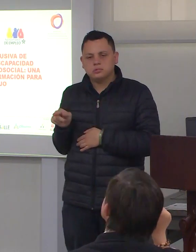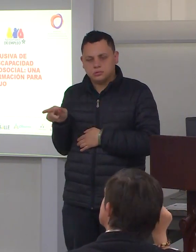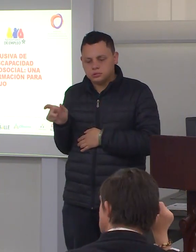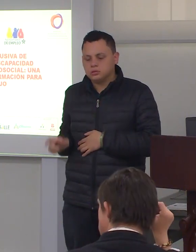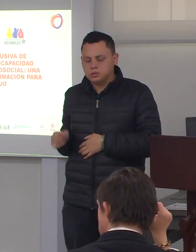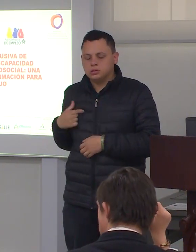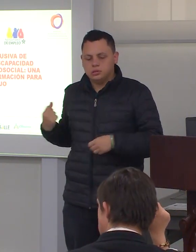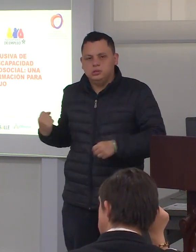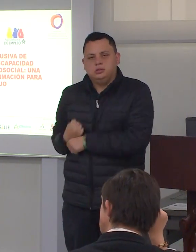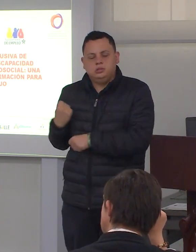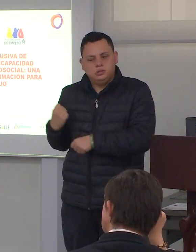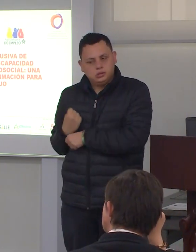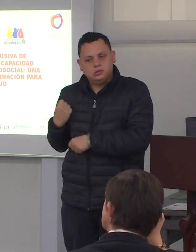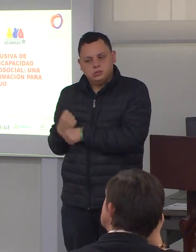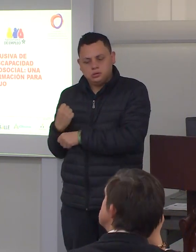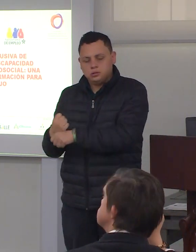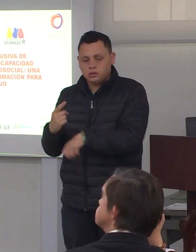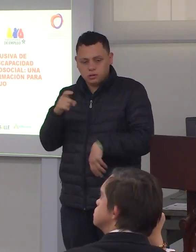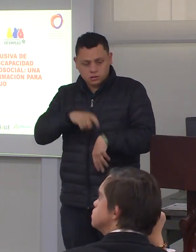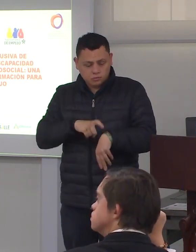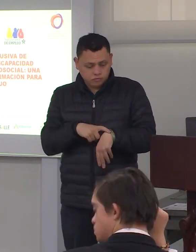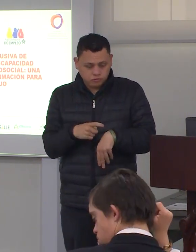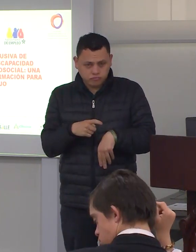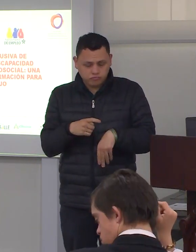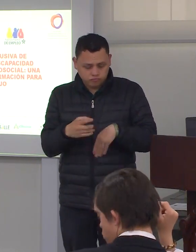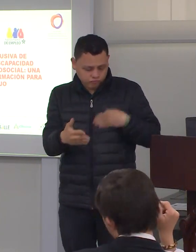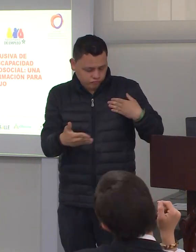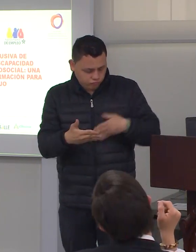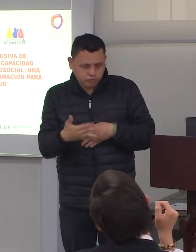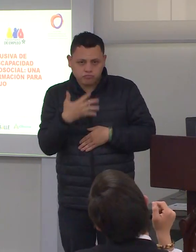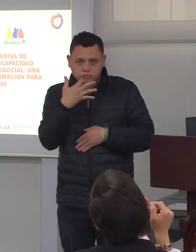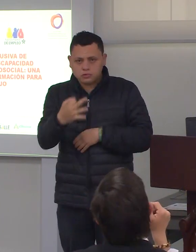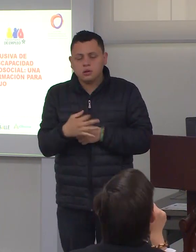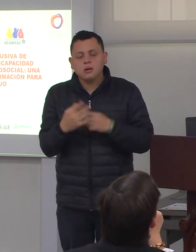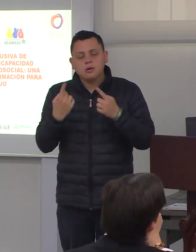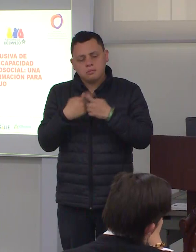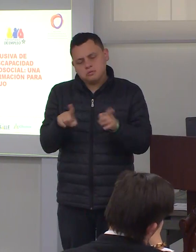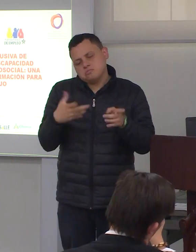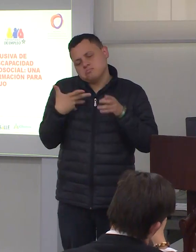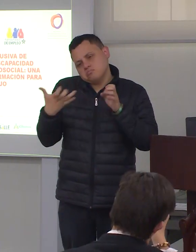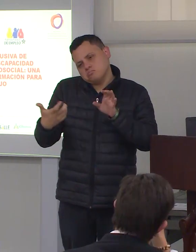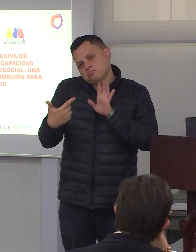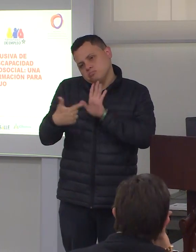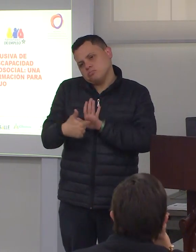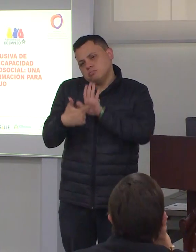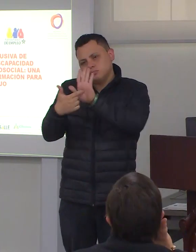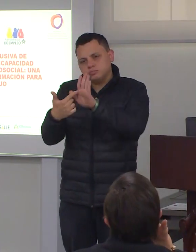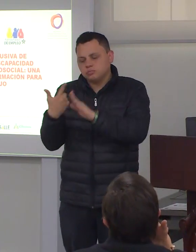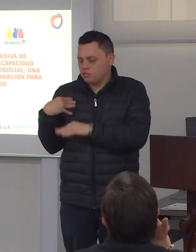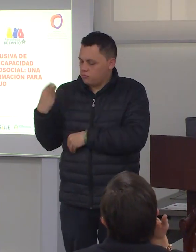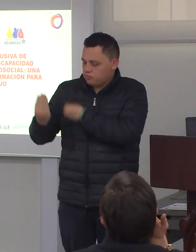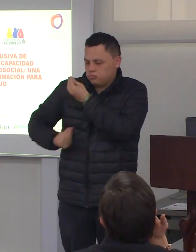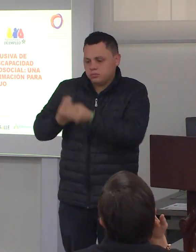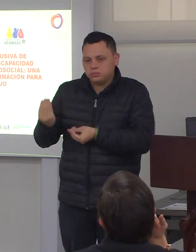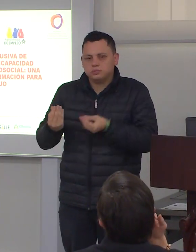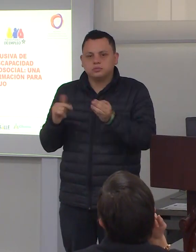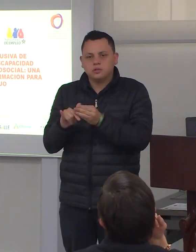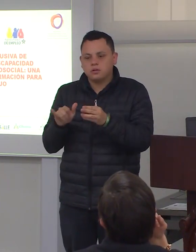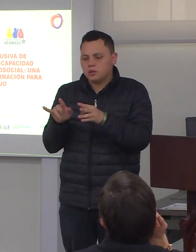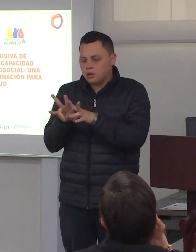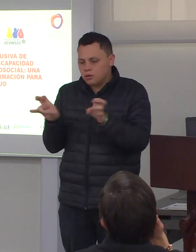venir trabajando. Realmente el tiempo sí es muy corto, pero quiero pues darles a conocer ustedes hoy lo que estamos haciendo en materia